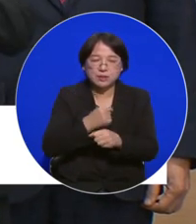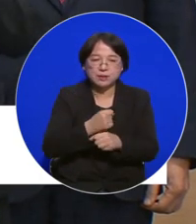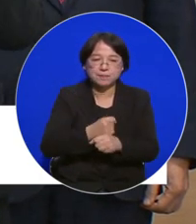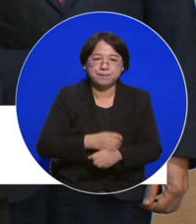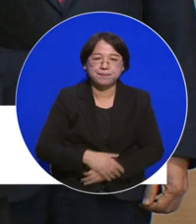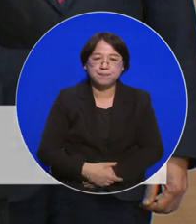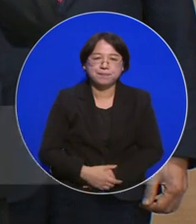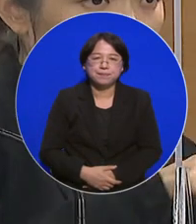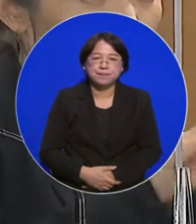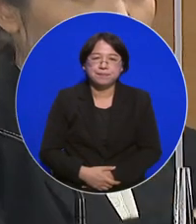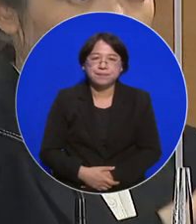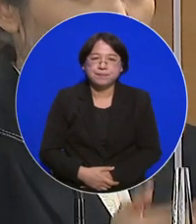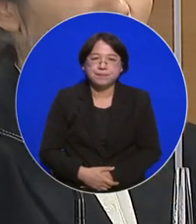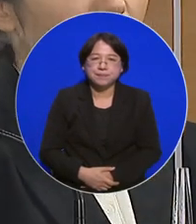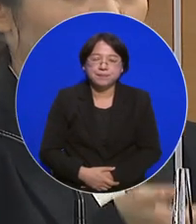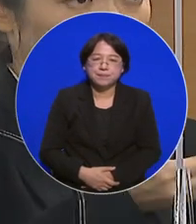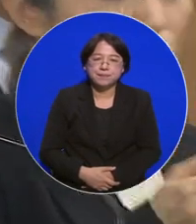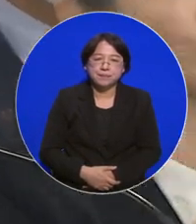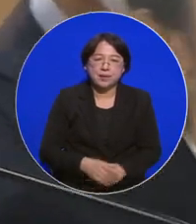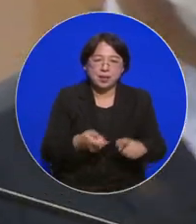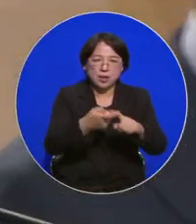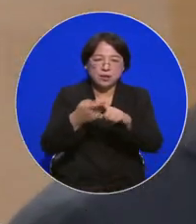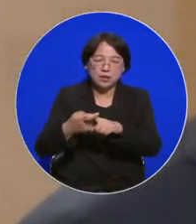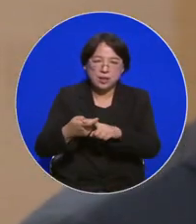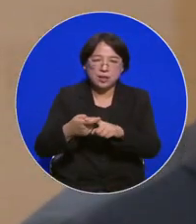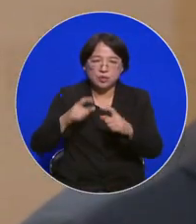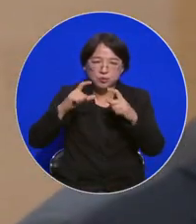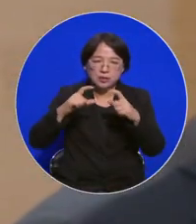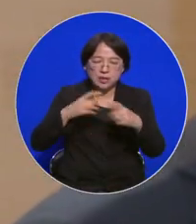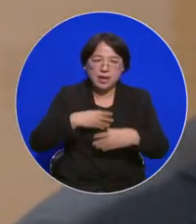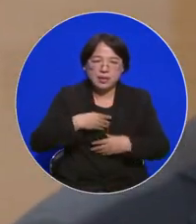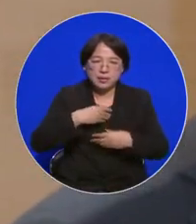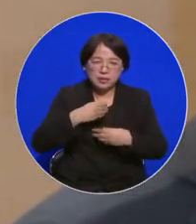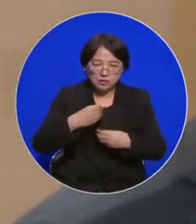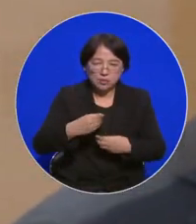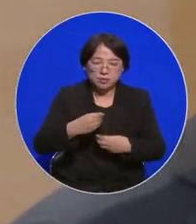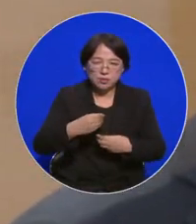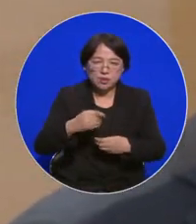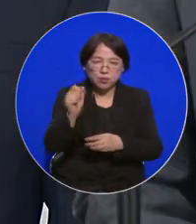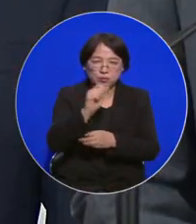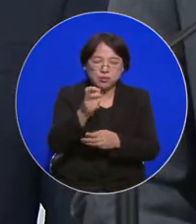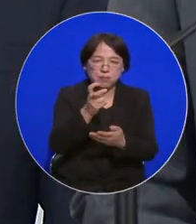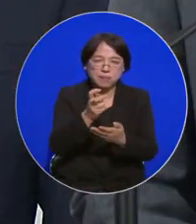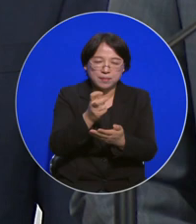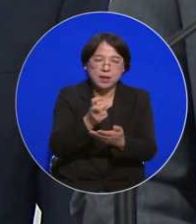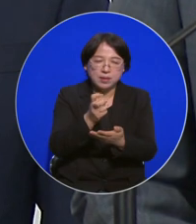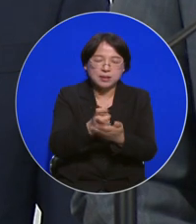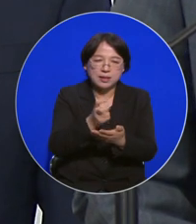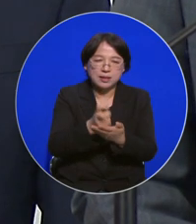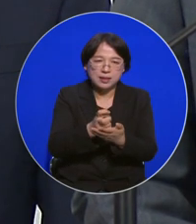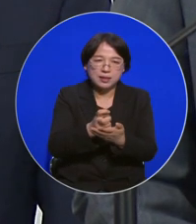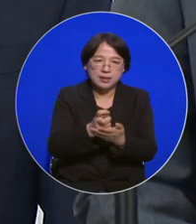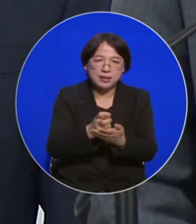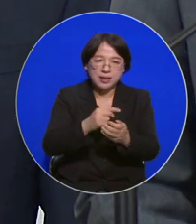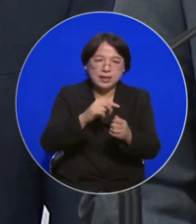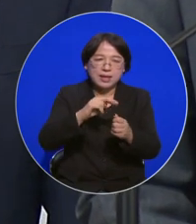대응하겠습니다 화물연대가 주장하는 안전운임재 일몰제 폐지에 대해서도 입장을 명확히